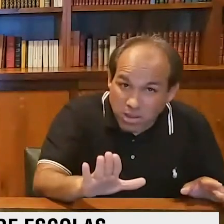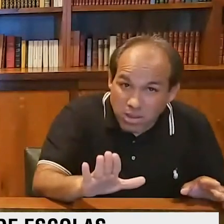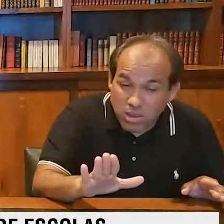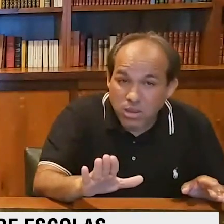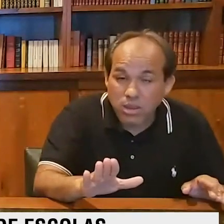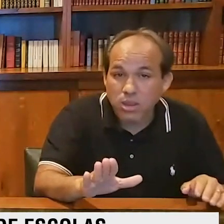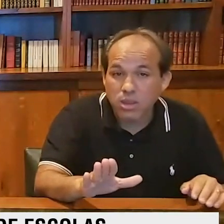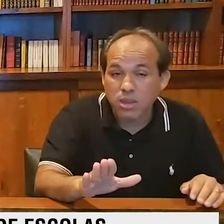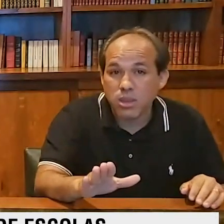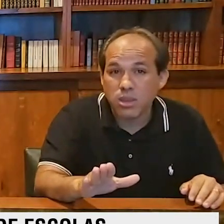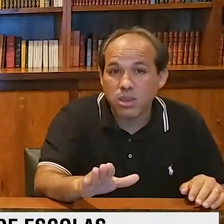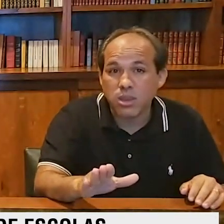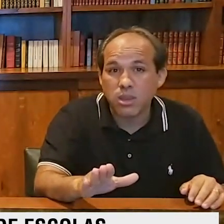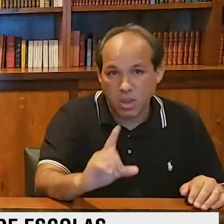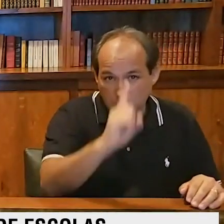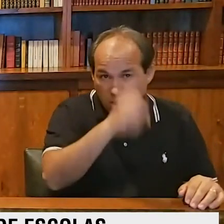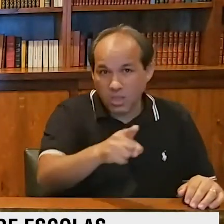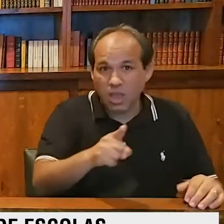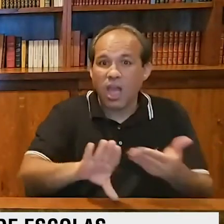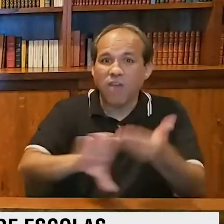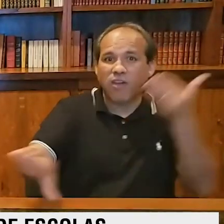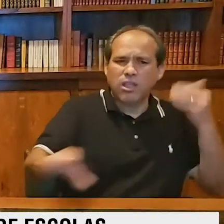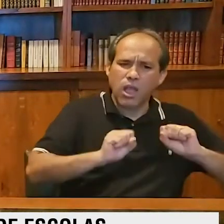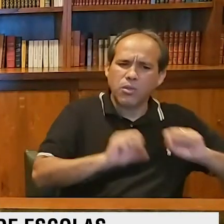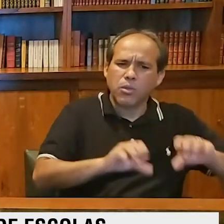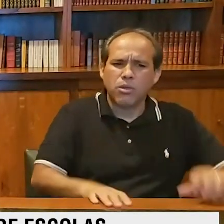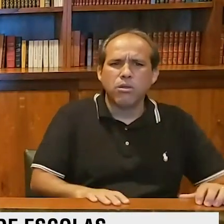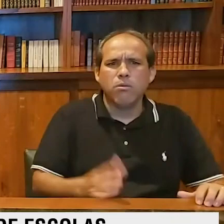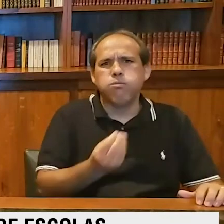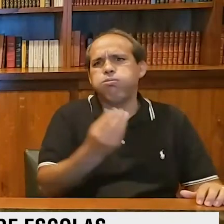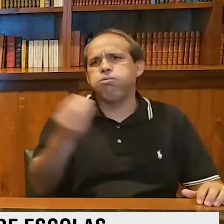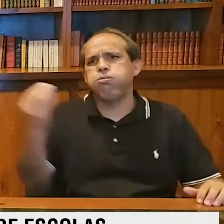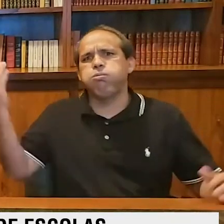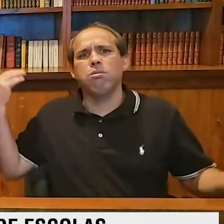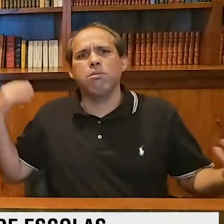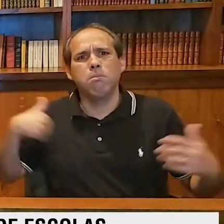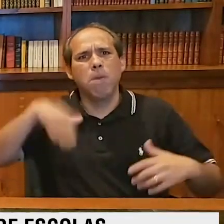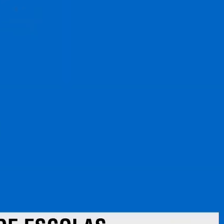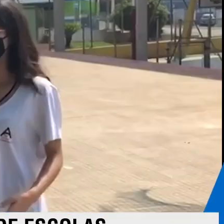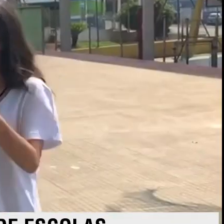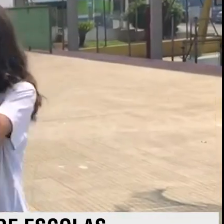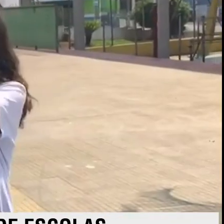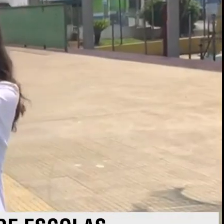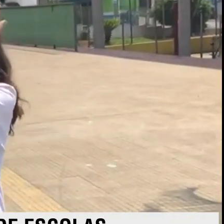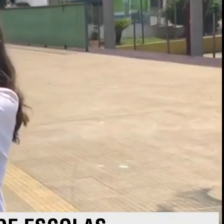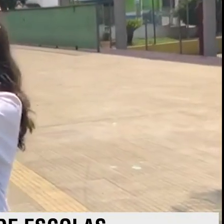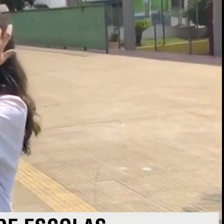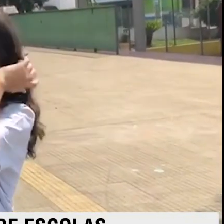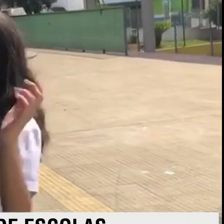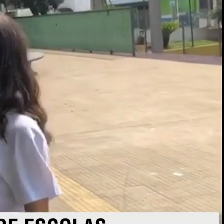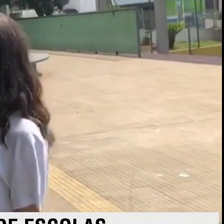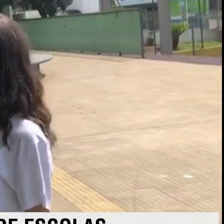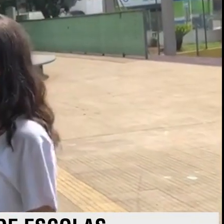a ficar longe da educação milhões de dezenas de milhões de crianças Isso é um absurdo filho segundo